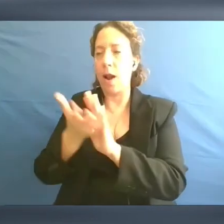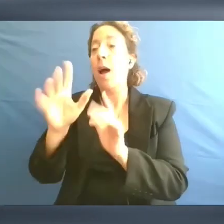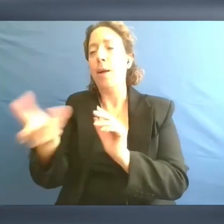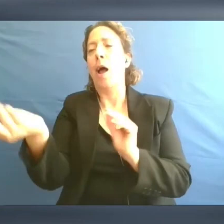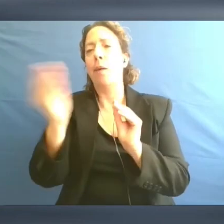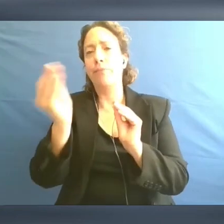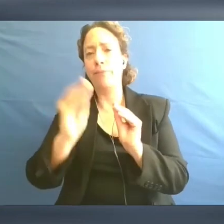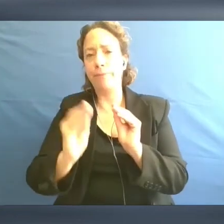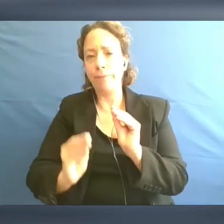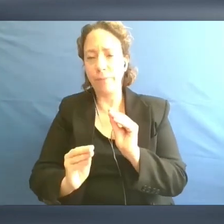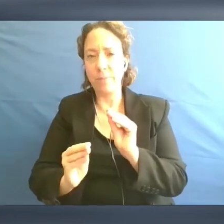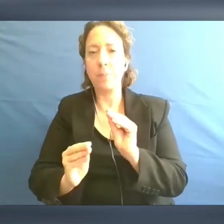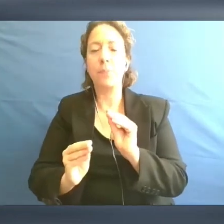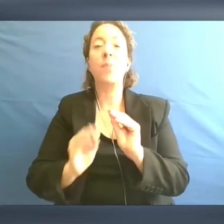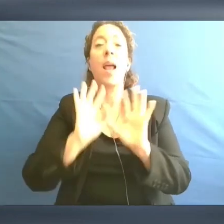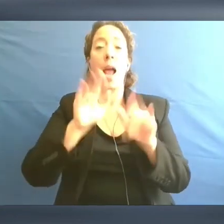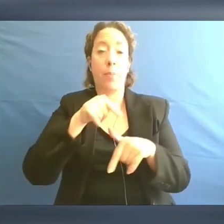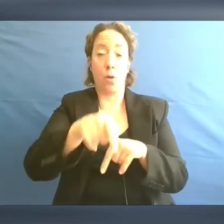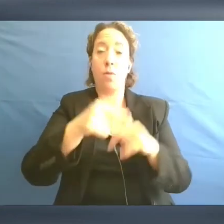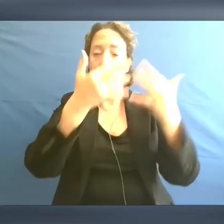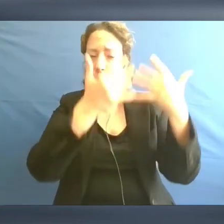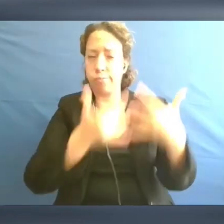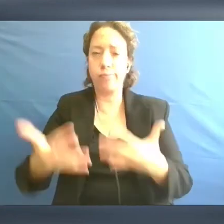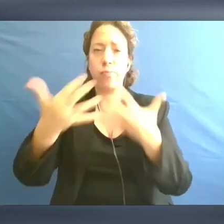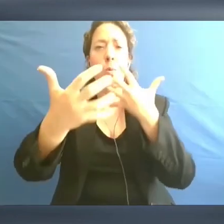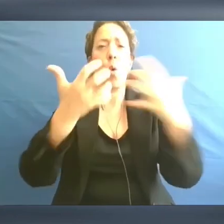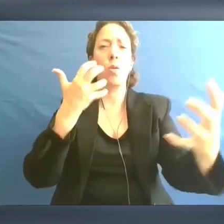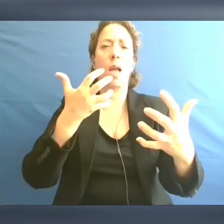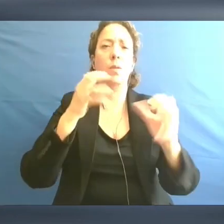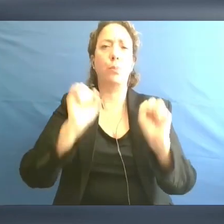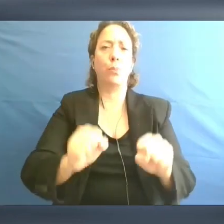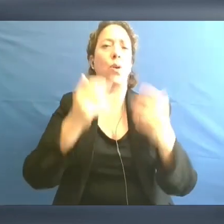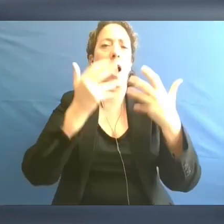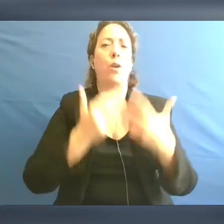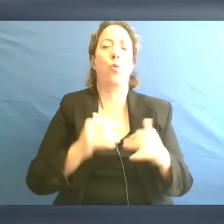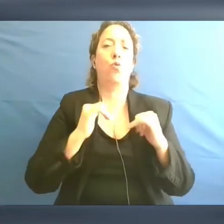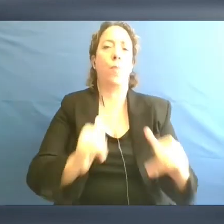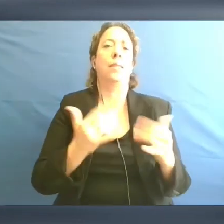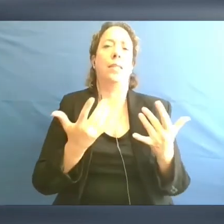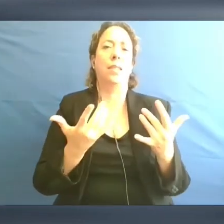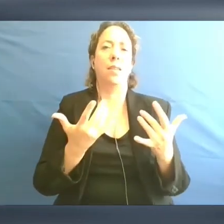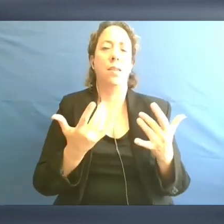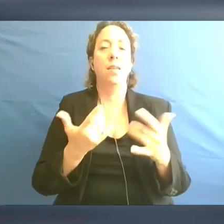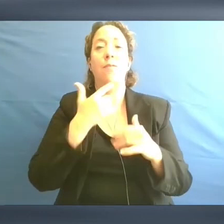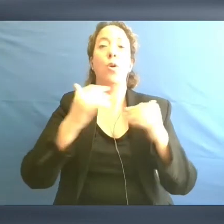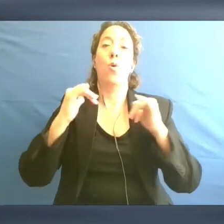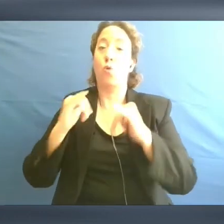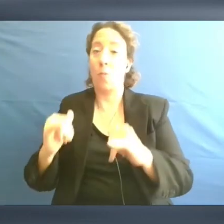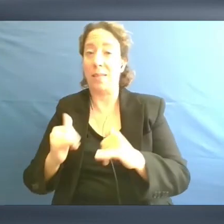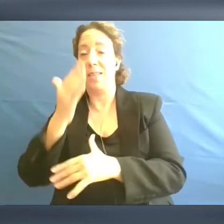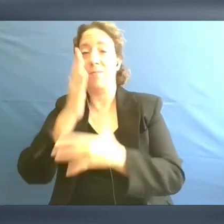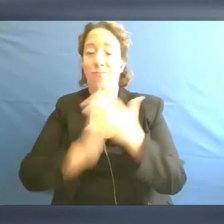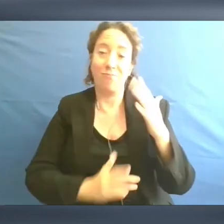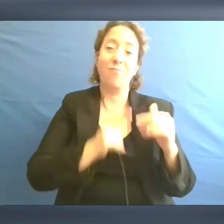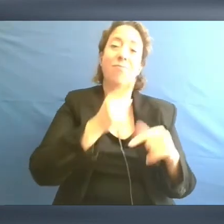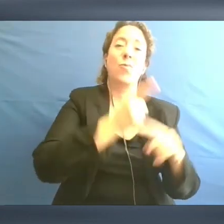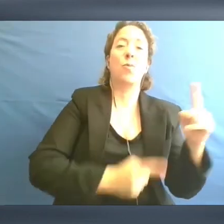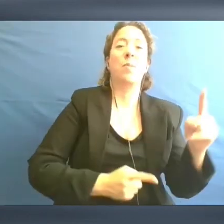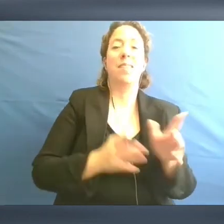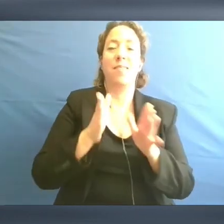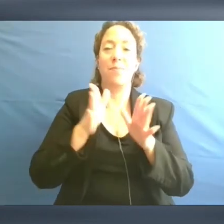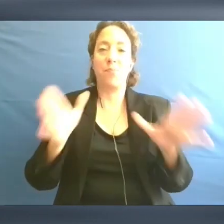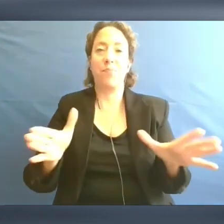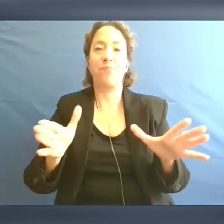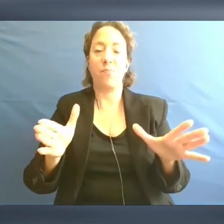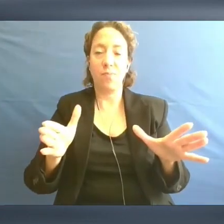ont été demandées, il va pouvoir automatiquement calculer le contraste. Donc on a une alternance d'étapes automatiques et d'étapes manuelles, ce qui permet d'alléger